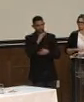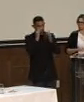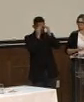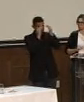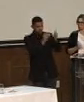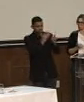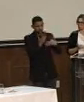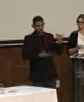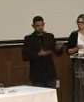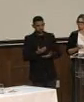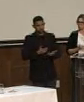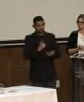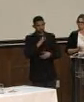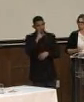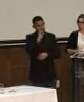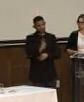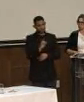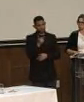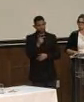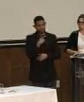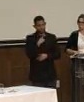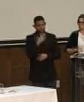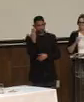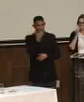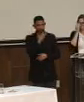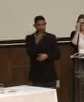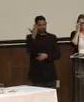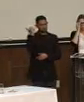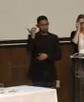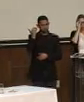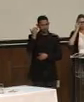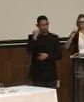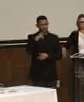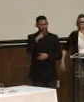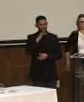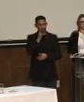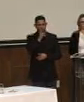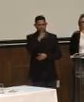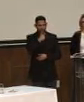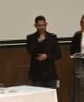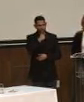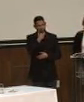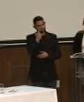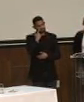que têm esse direito, e não aprovar isso antes? Houve muita demora, no meu